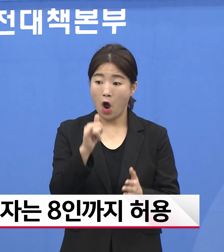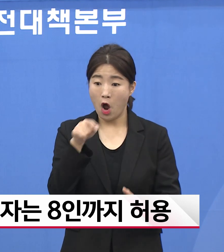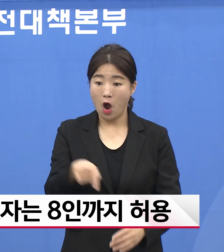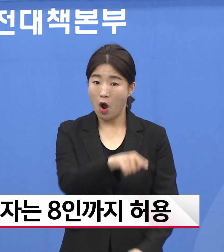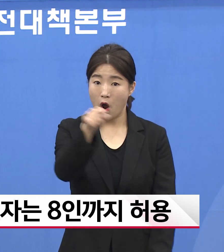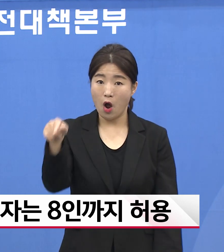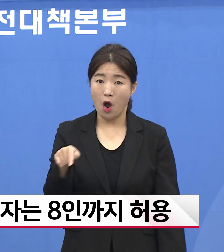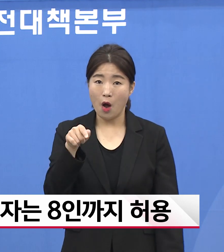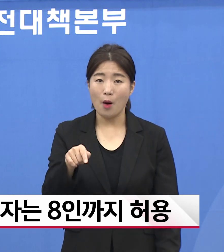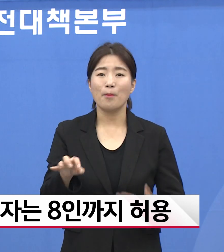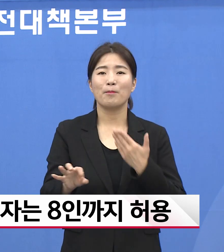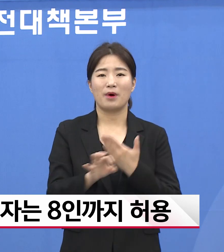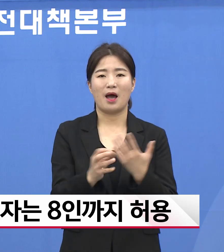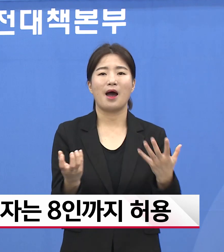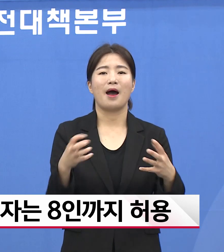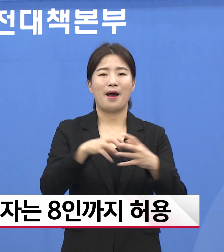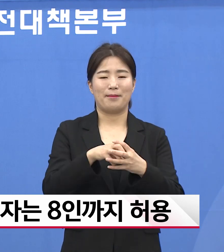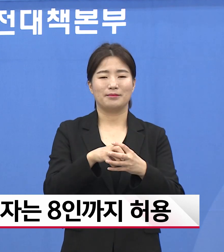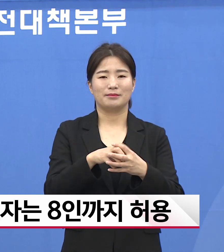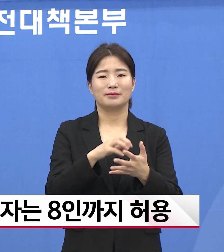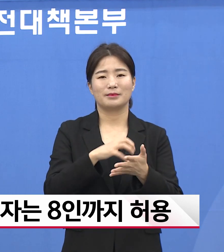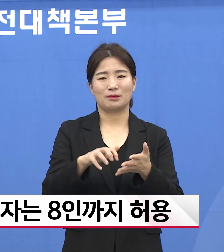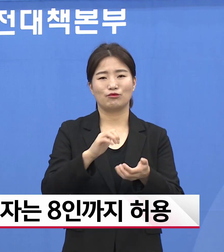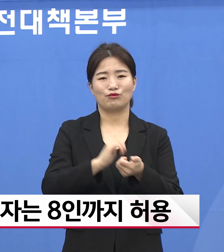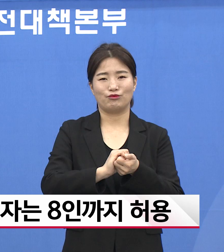경우 8인까지 가능합니다.